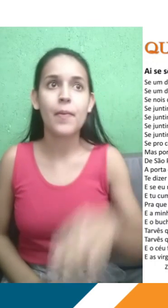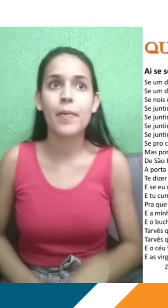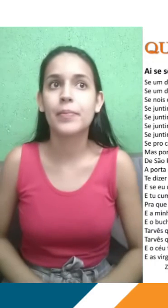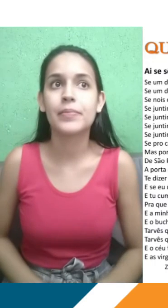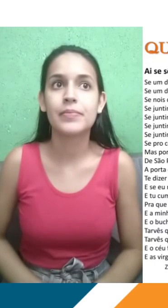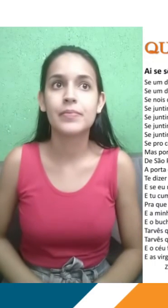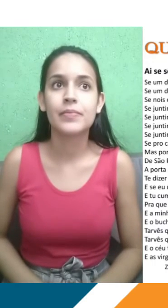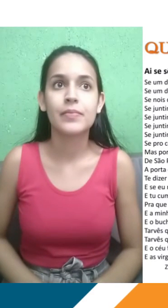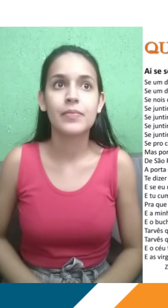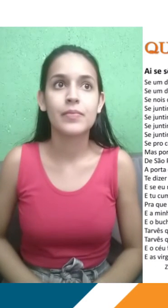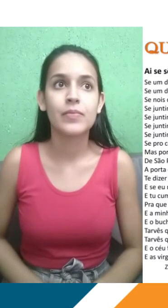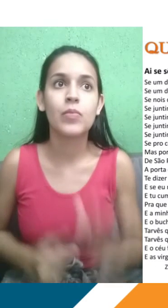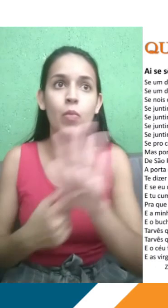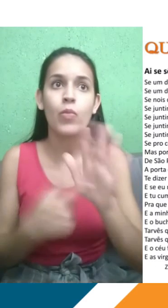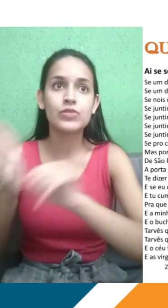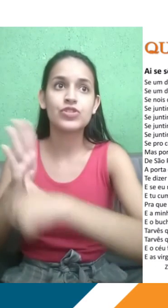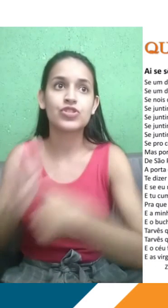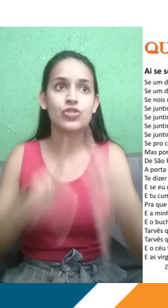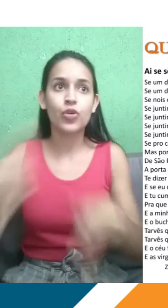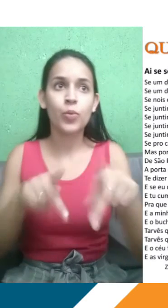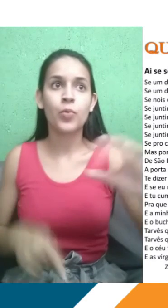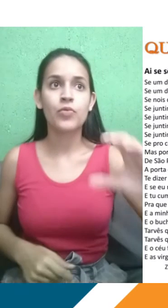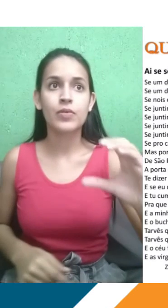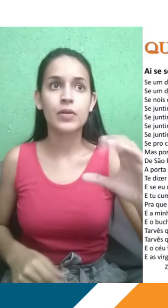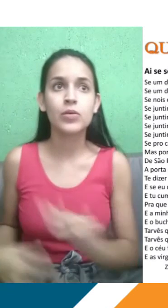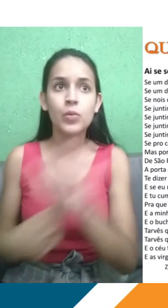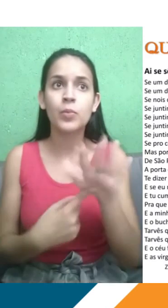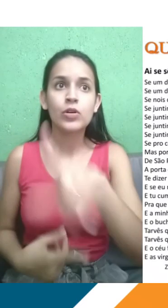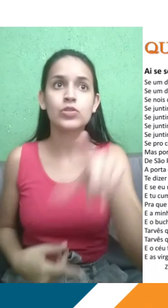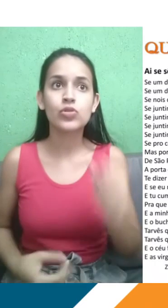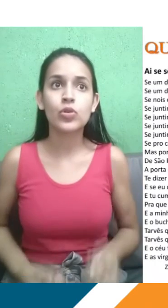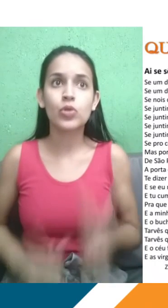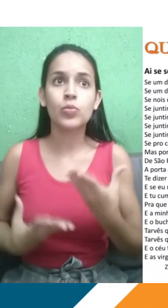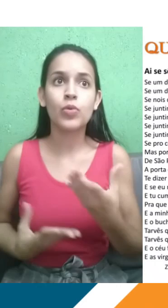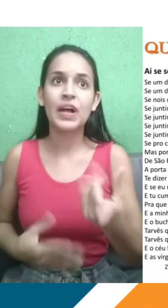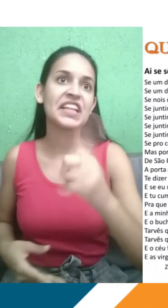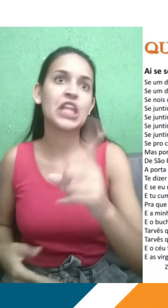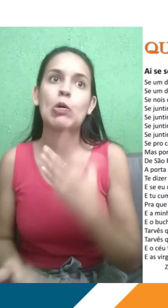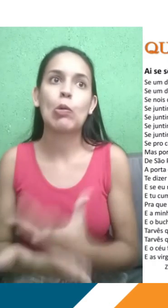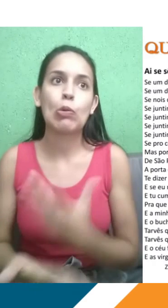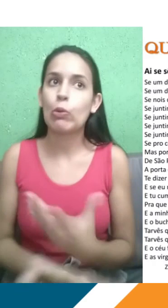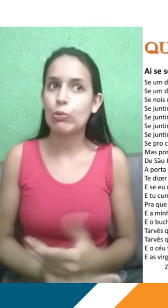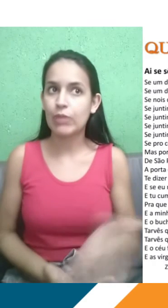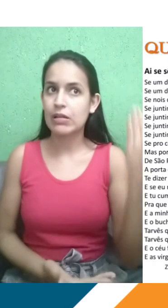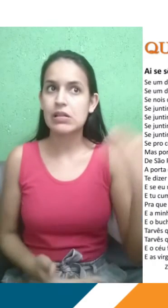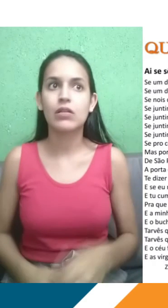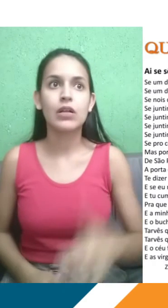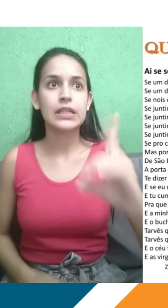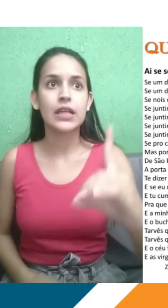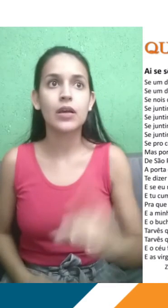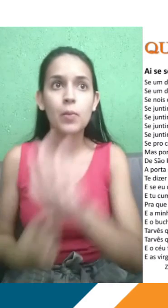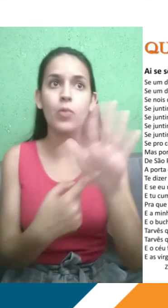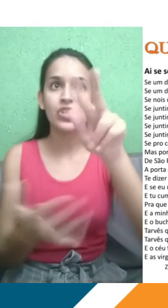forma popular de se fazer literatura, ao retratar temas tais como os problemas e as alegrias do sertanejo e